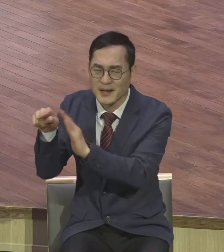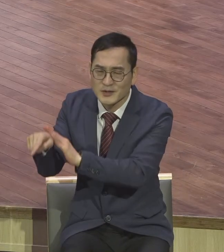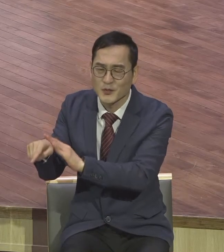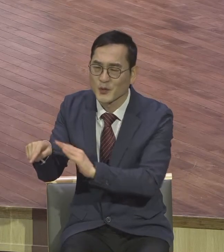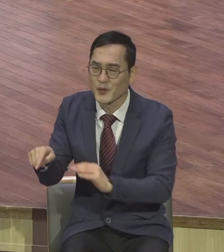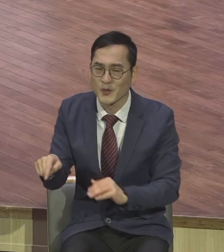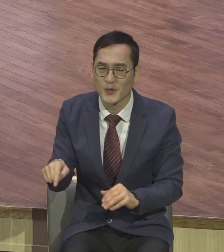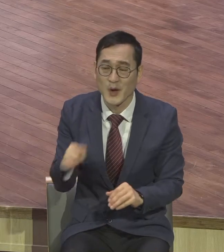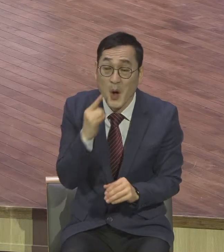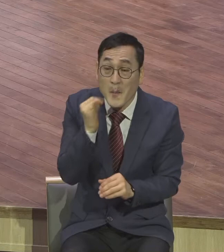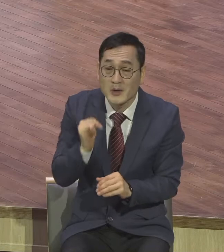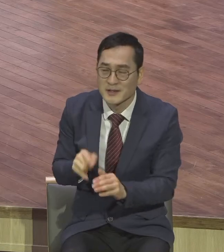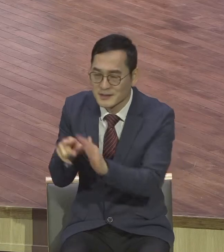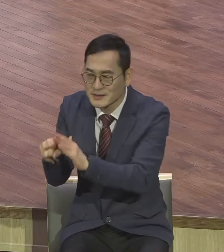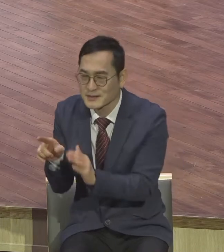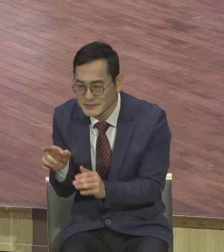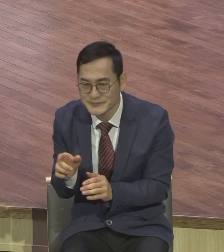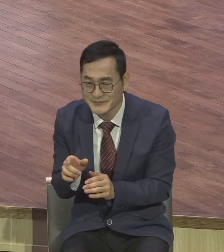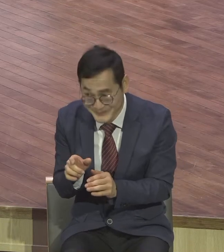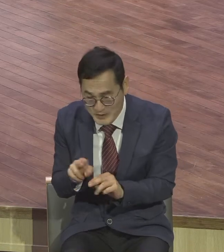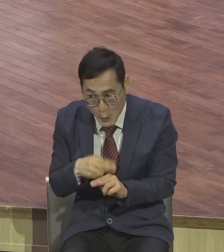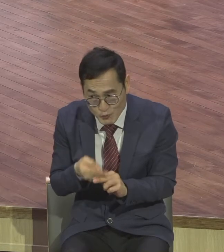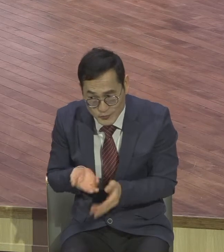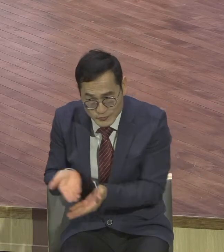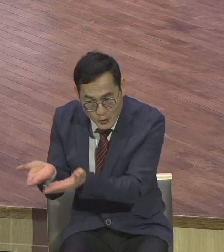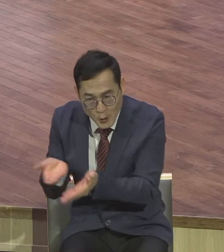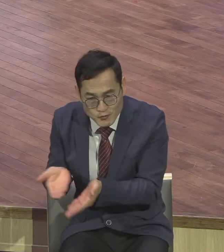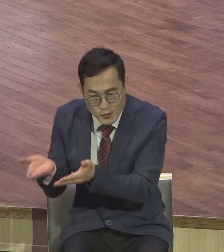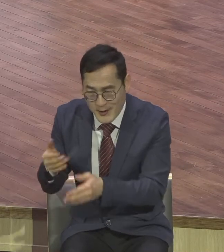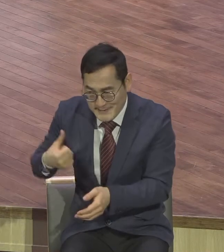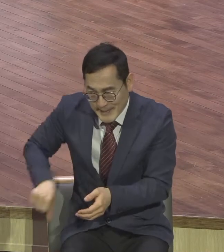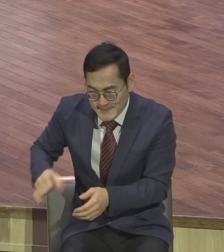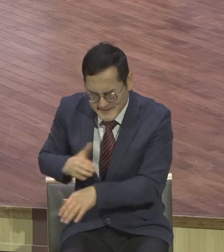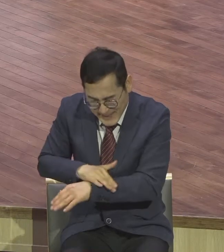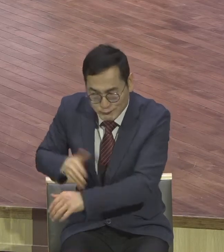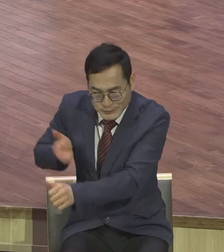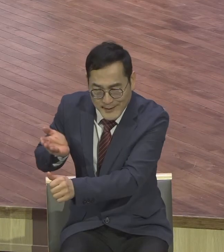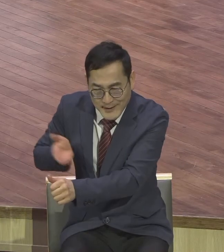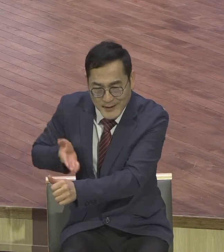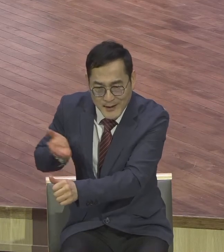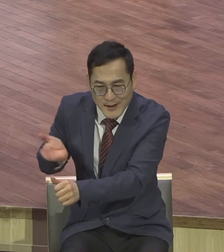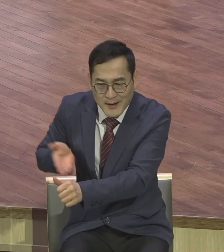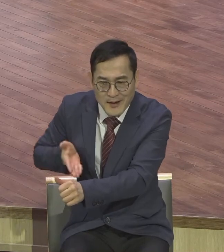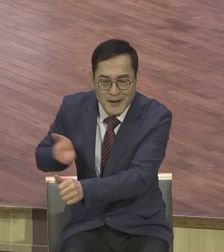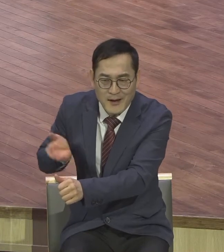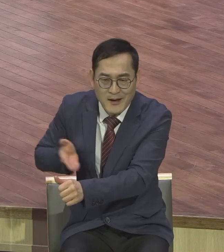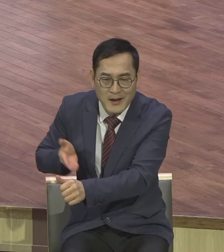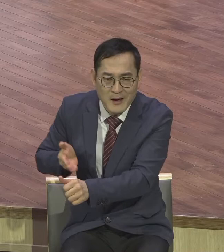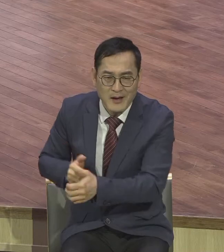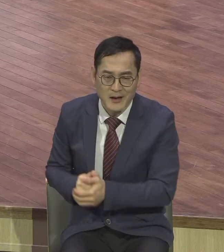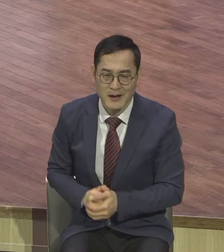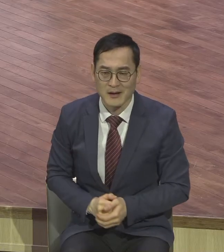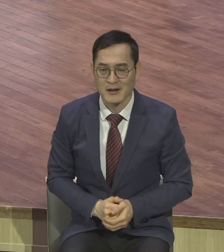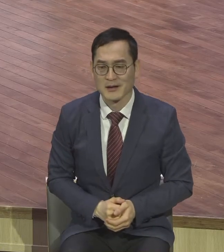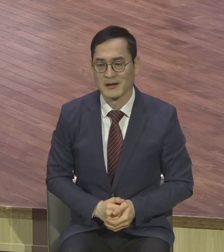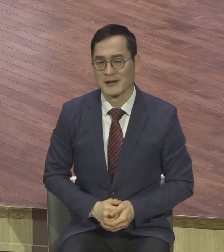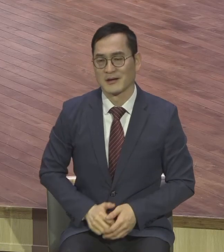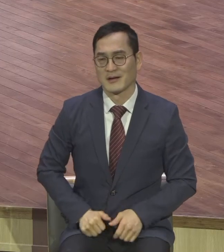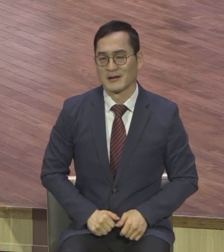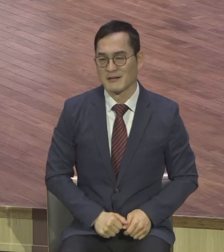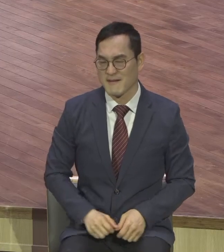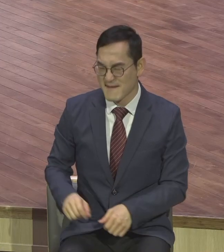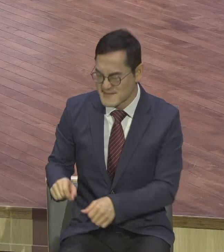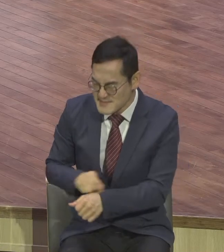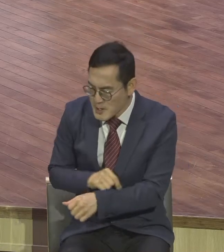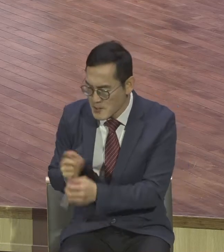그렇게 해서 이상한 분위기를 다 만들어버리는 그 정도로 열정이 대단합니다. 그래서